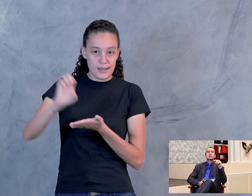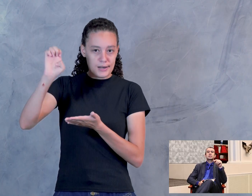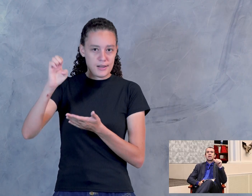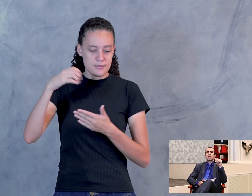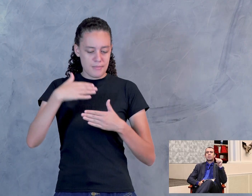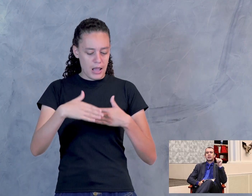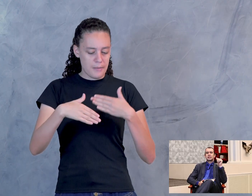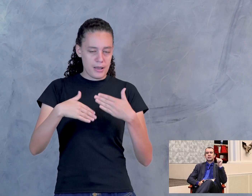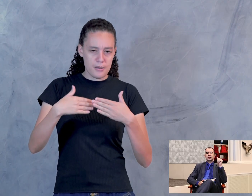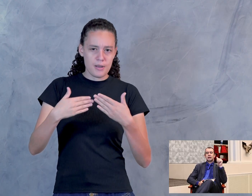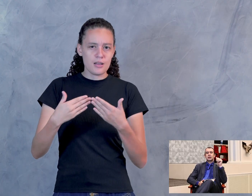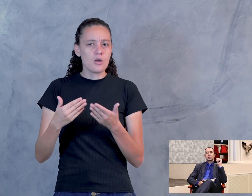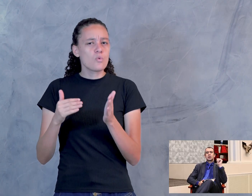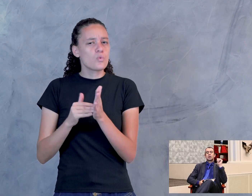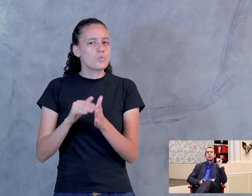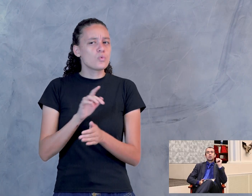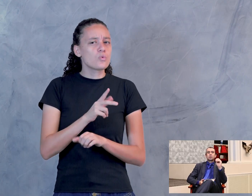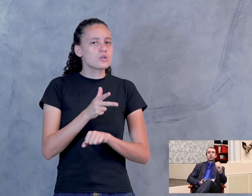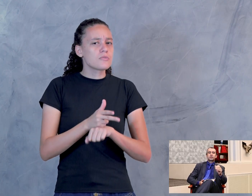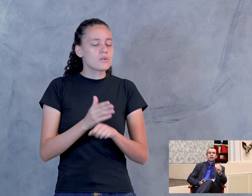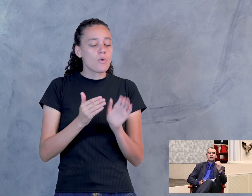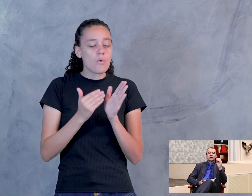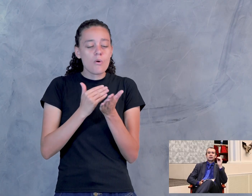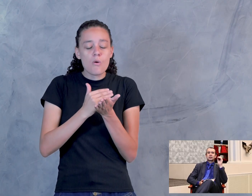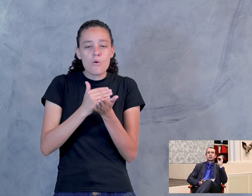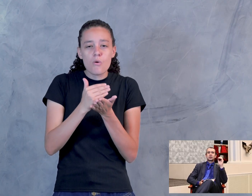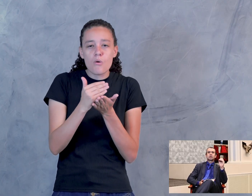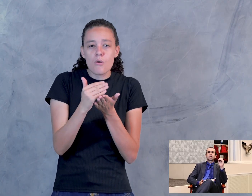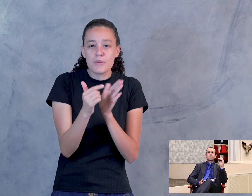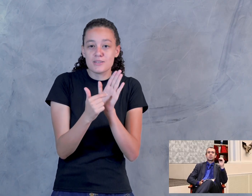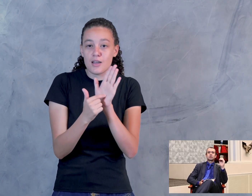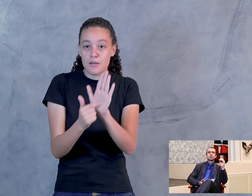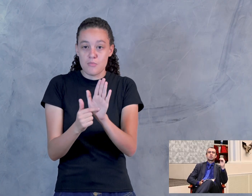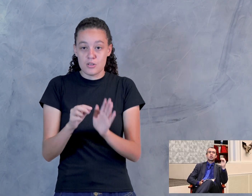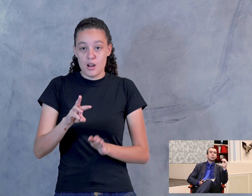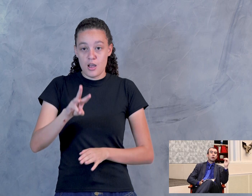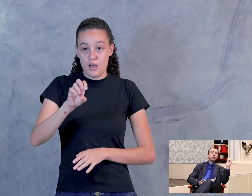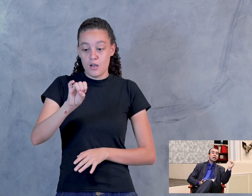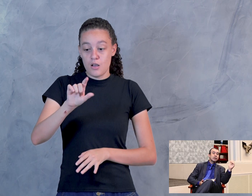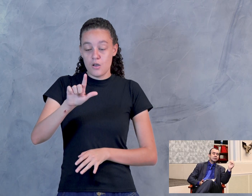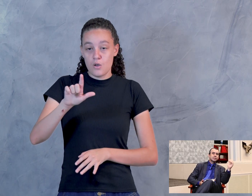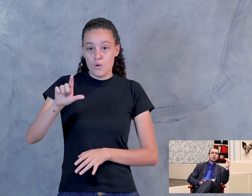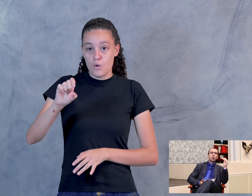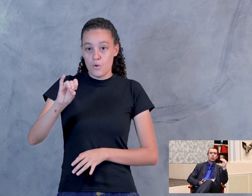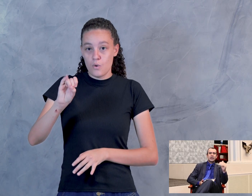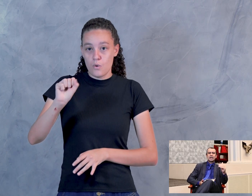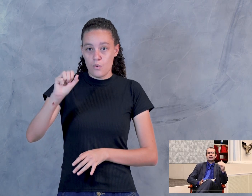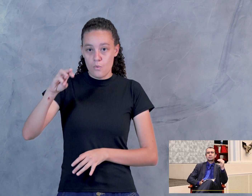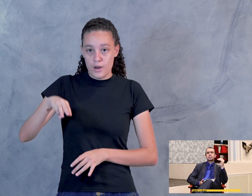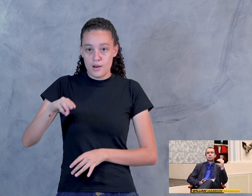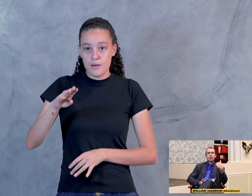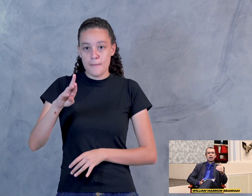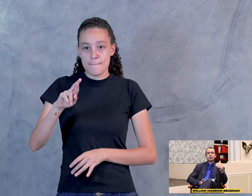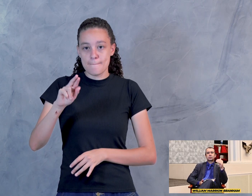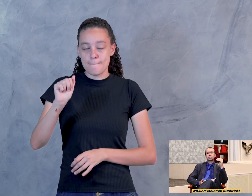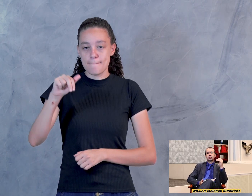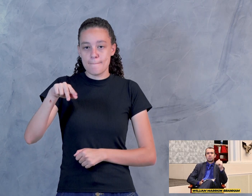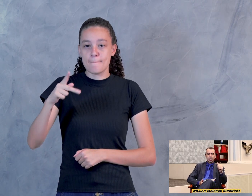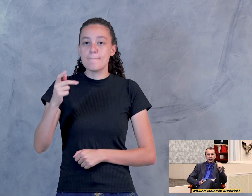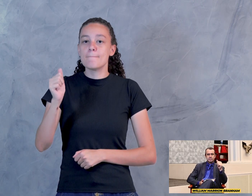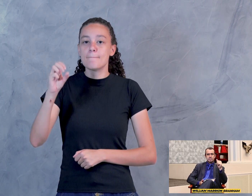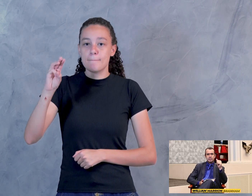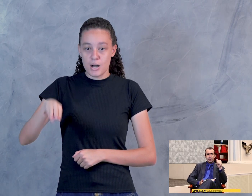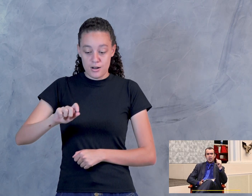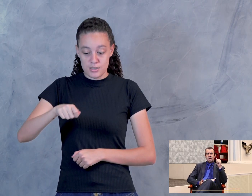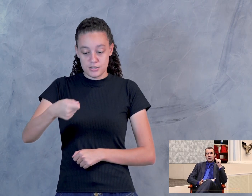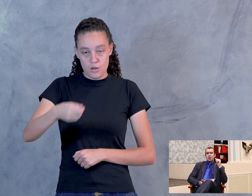eu comecei a apresentar o profeta que nós chamamos Irmão Branham, William Marion